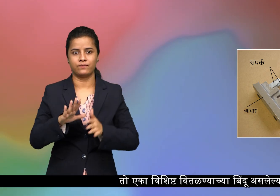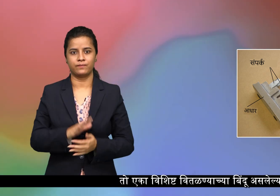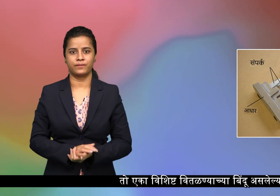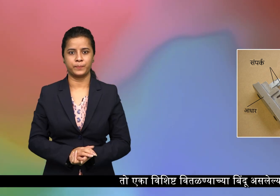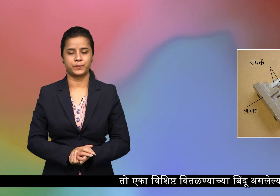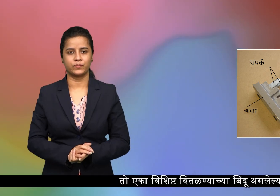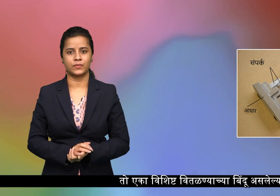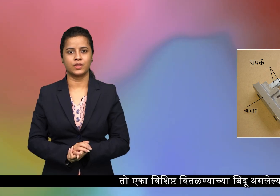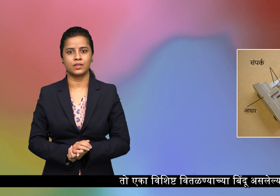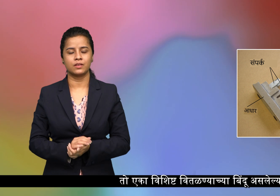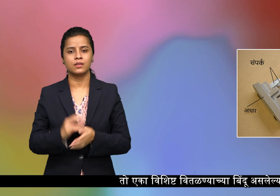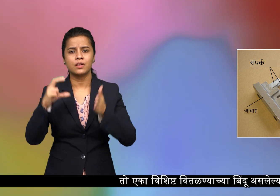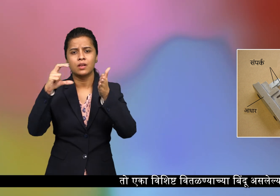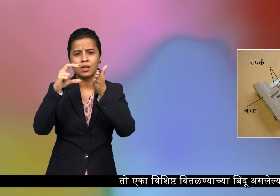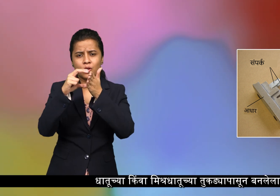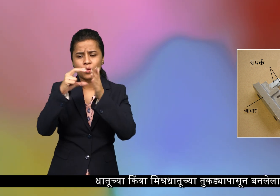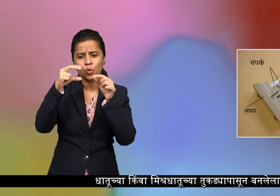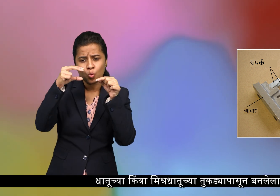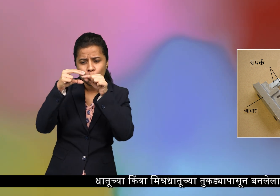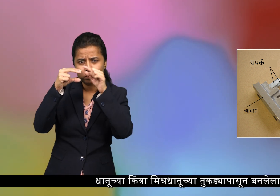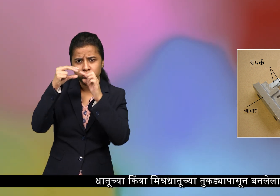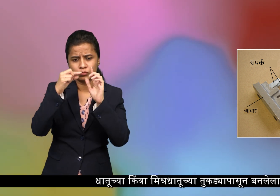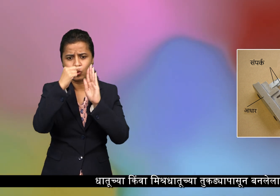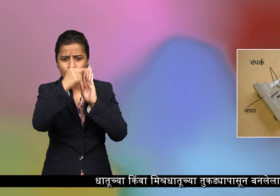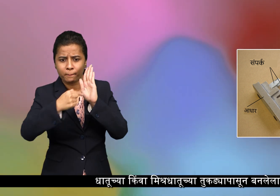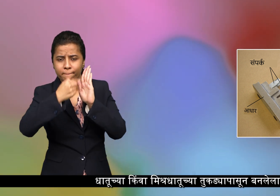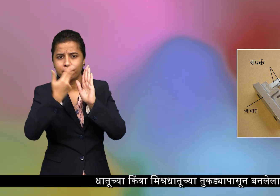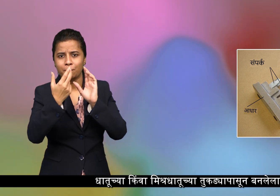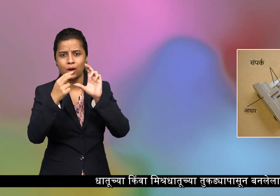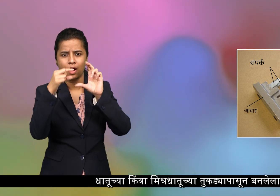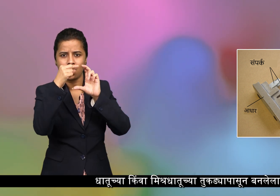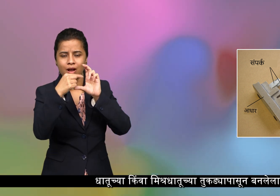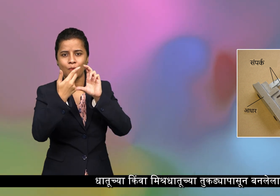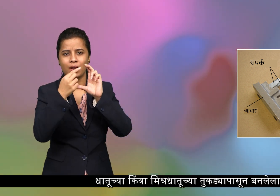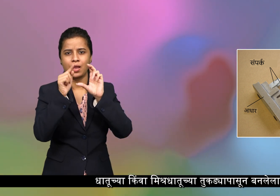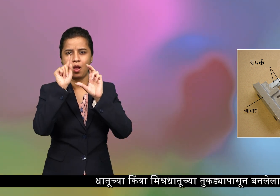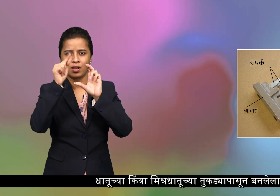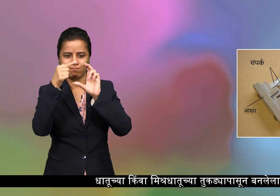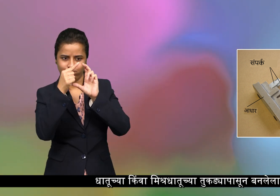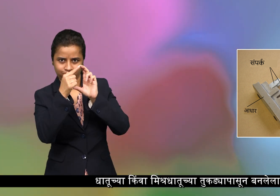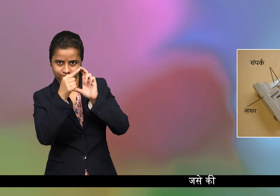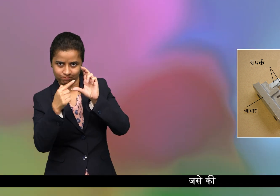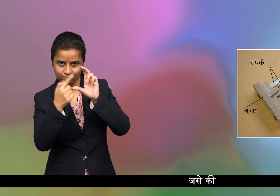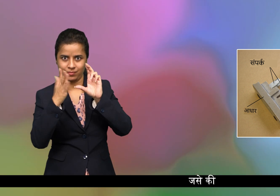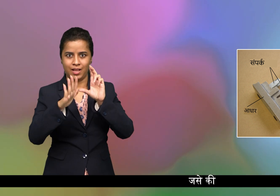तो एका विशिष्ट वितळण्याच्या बिंदू असलेल्या धातूच्या किंवा मिश्र धातूच्या तुकड्यांपासून बनलेला असतो, जसे